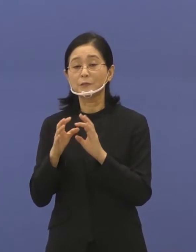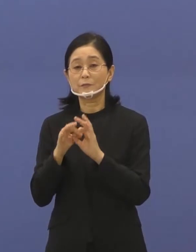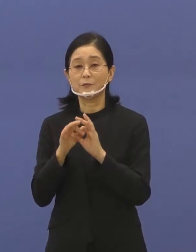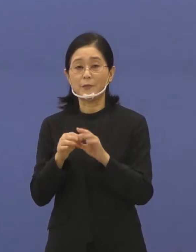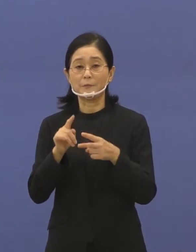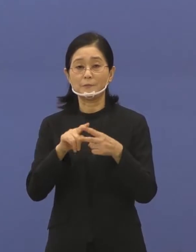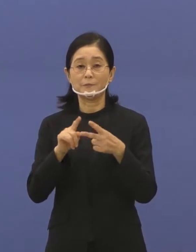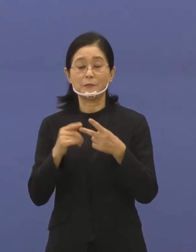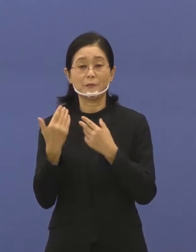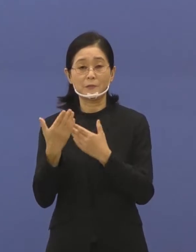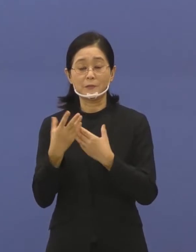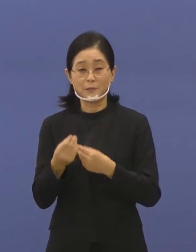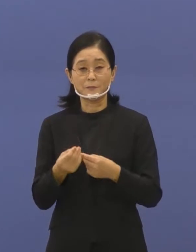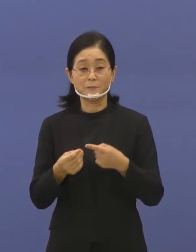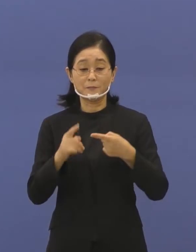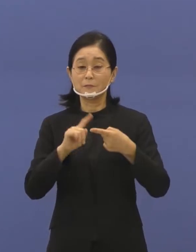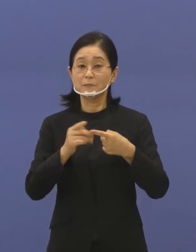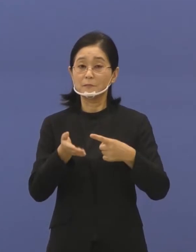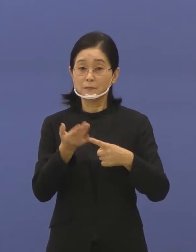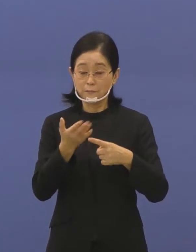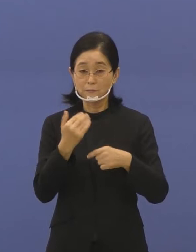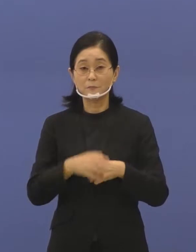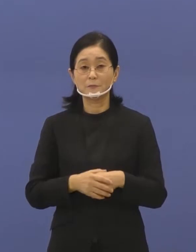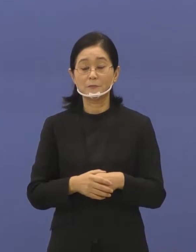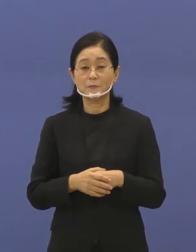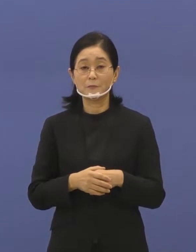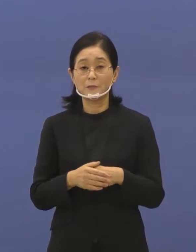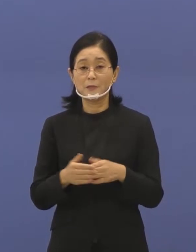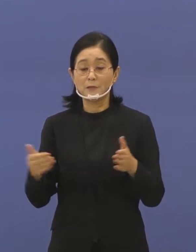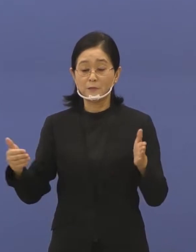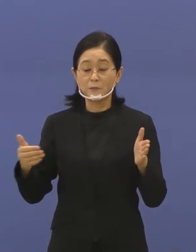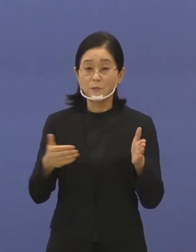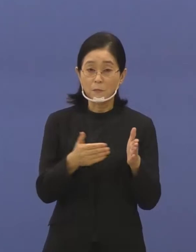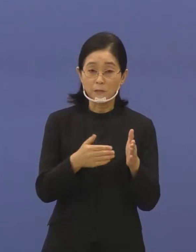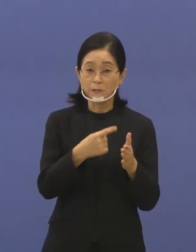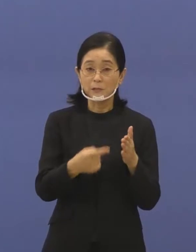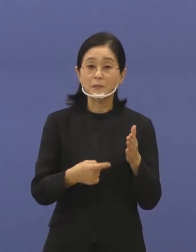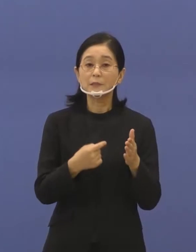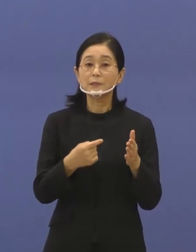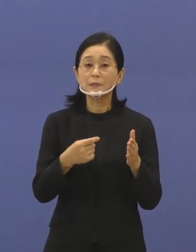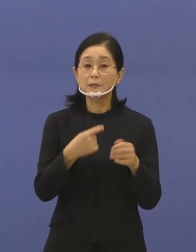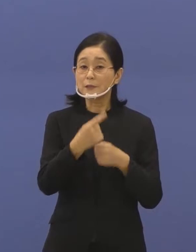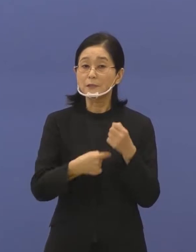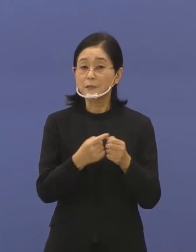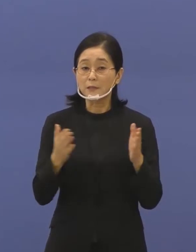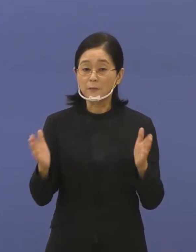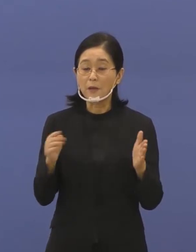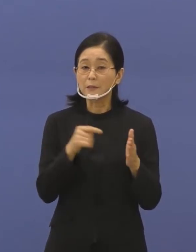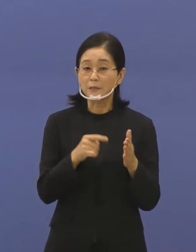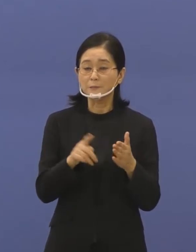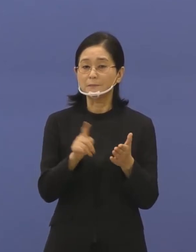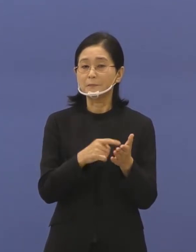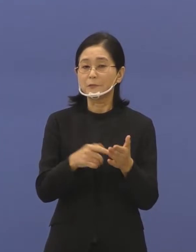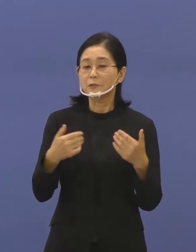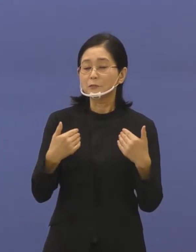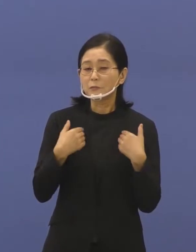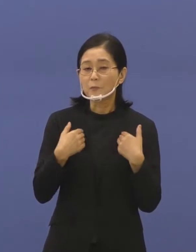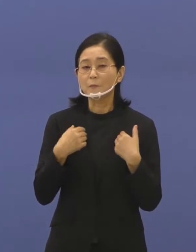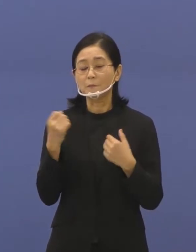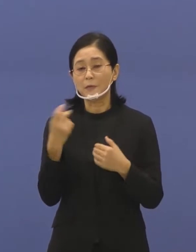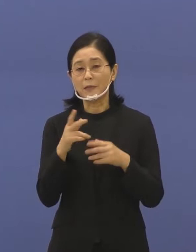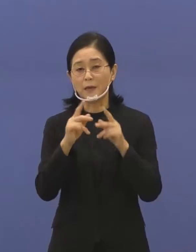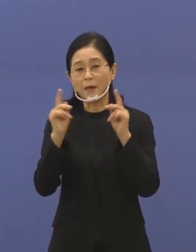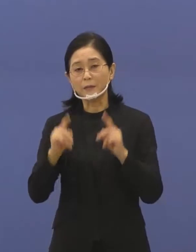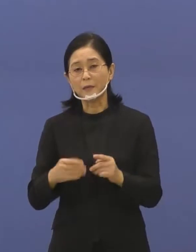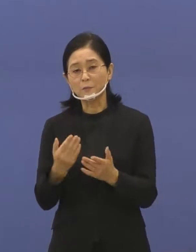ね、成果となった部分、また今後と1年で取り組まなければならないこと、あと課題感を感じているところがあれば教えてい